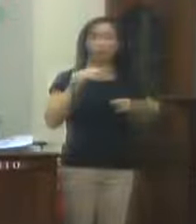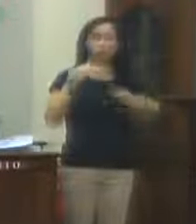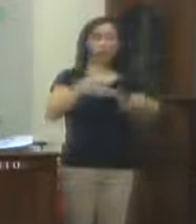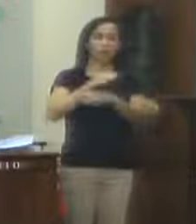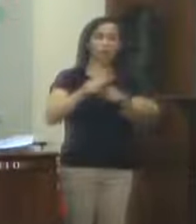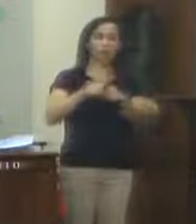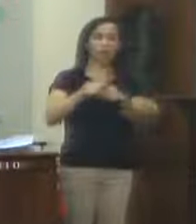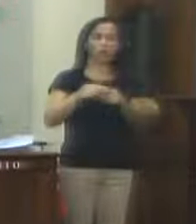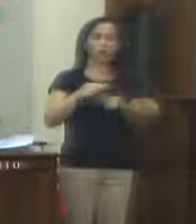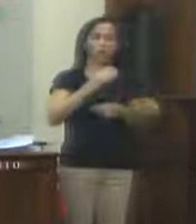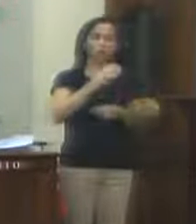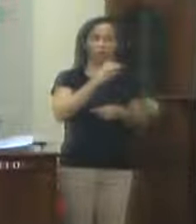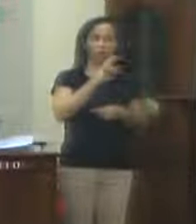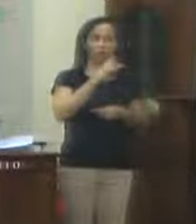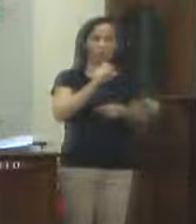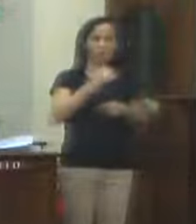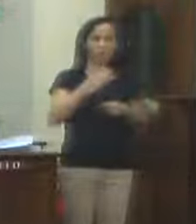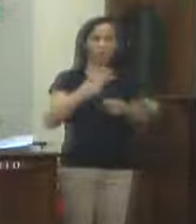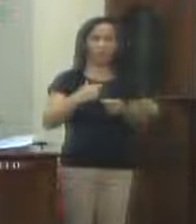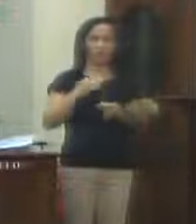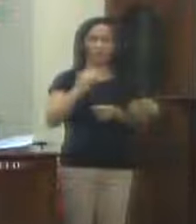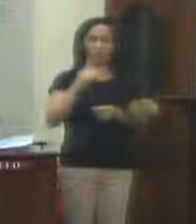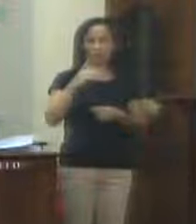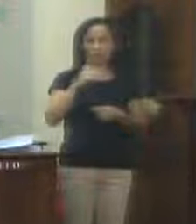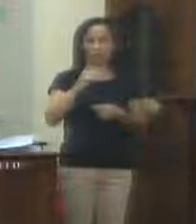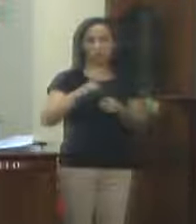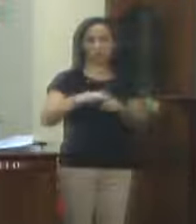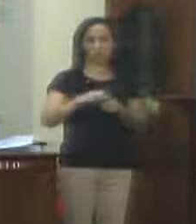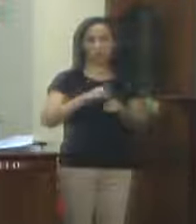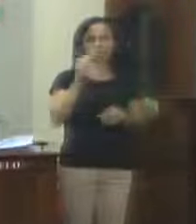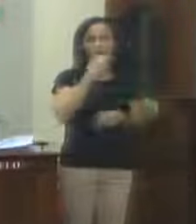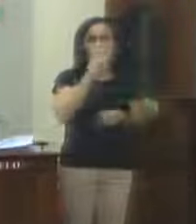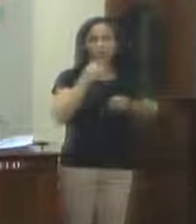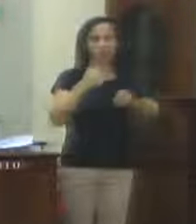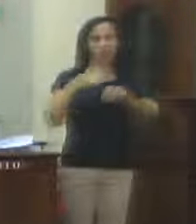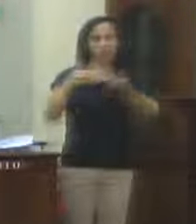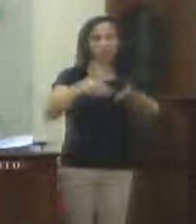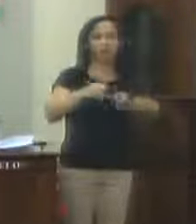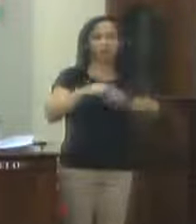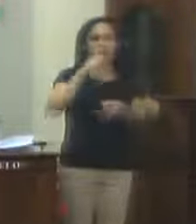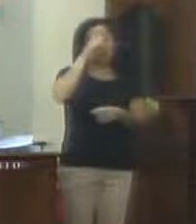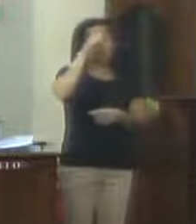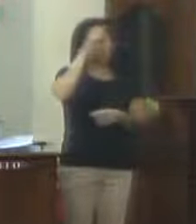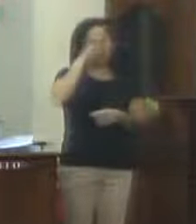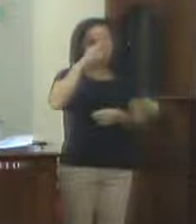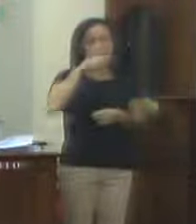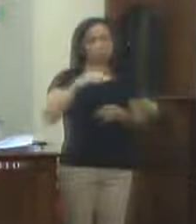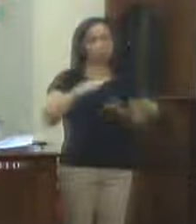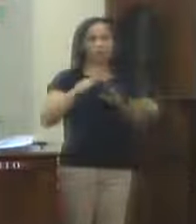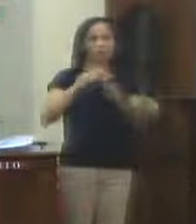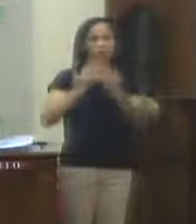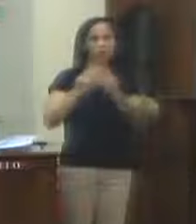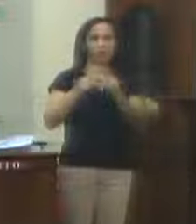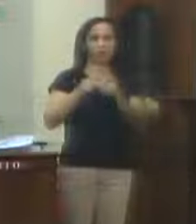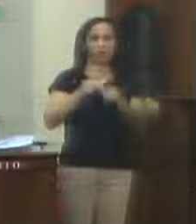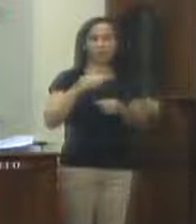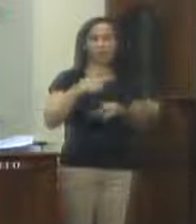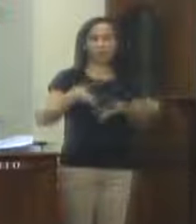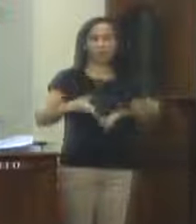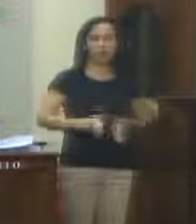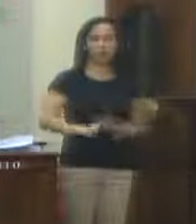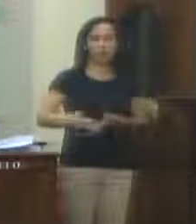ao centro da cidade e também ajudaria em caso de emergência para chegar ao hospital-escola, ao pronto-socorro e à maternidade